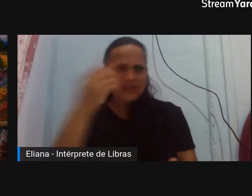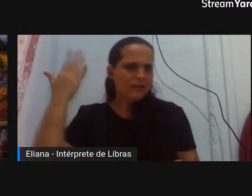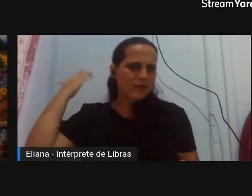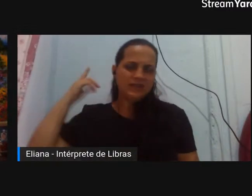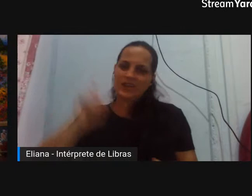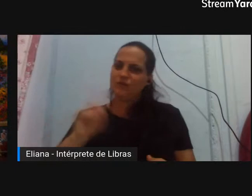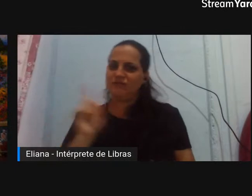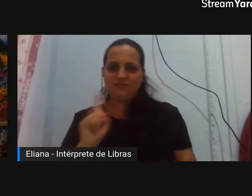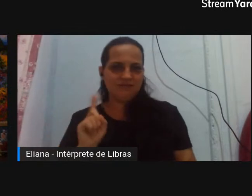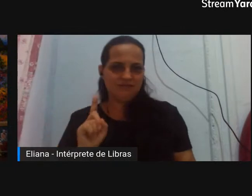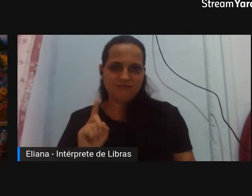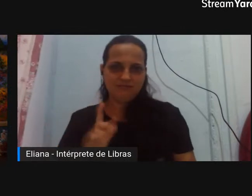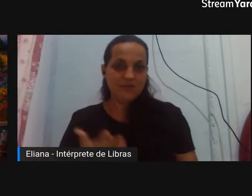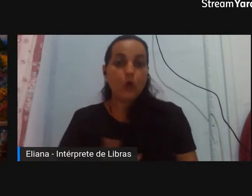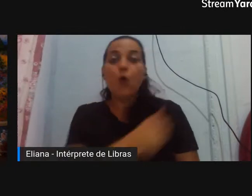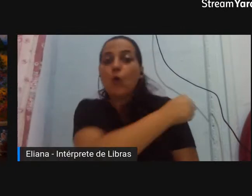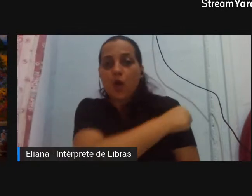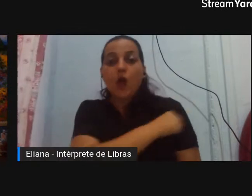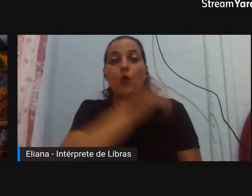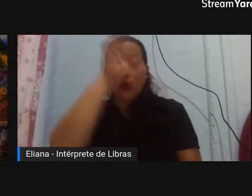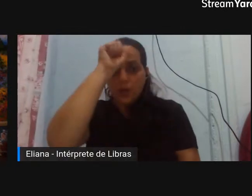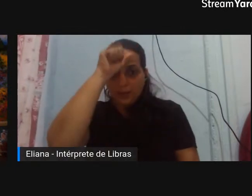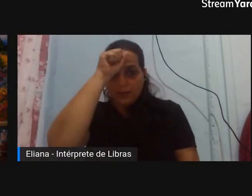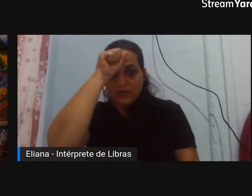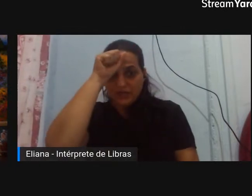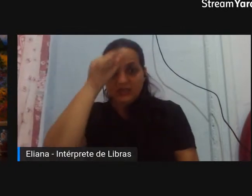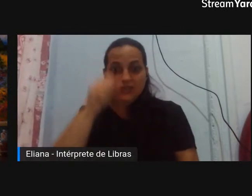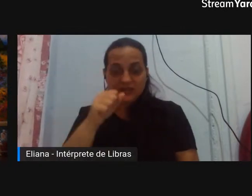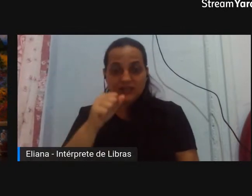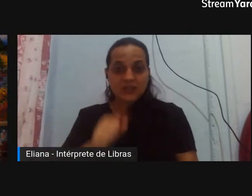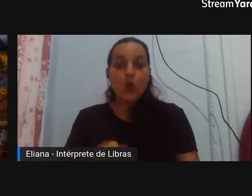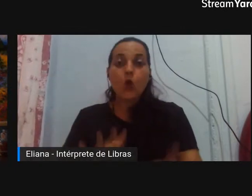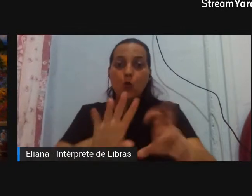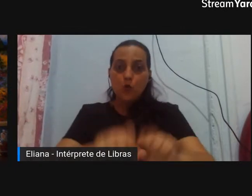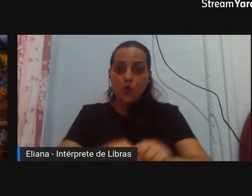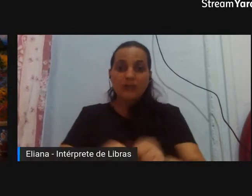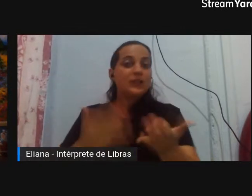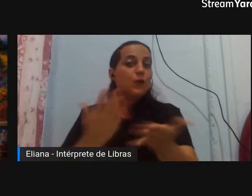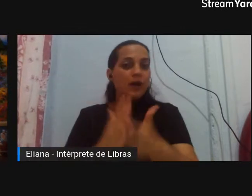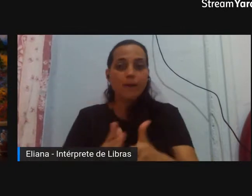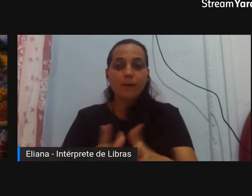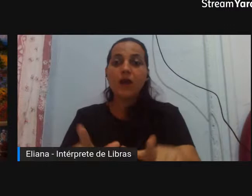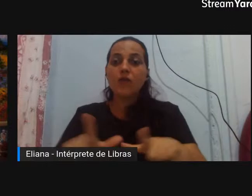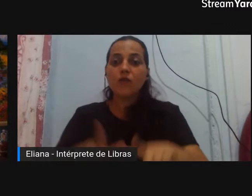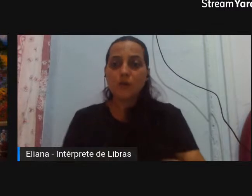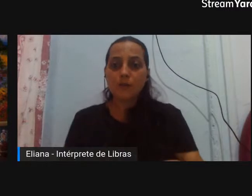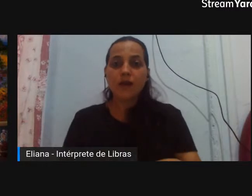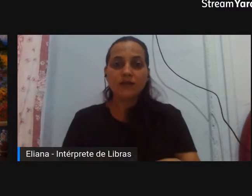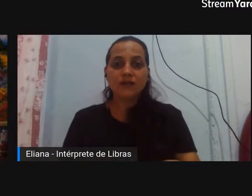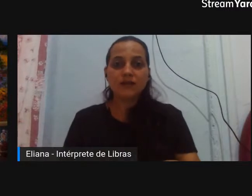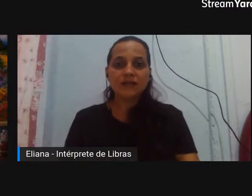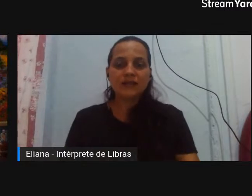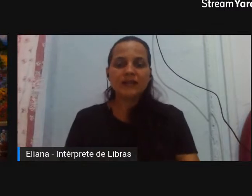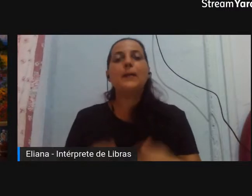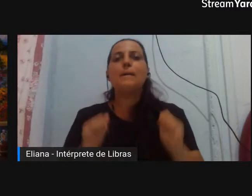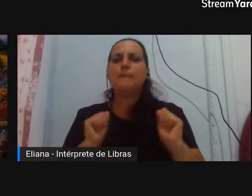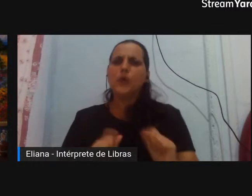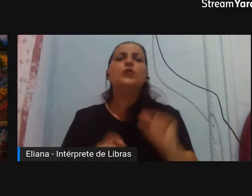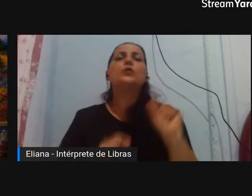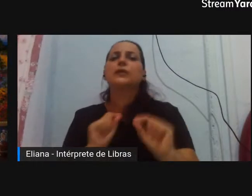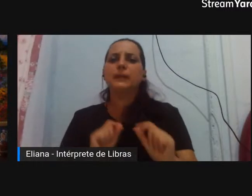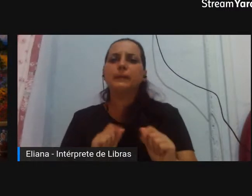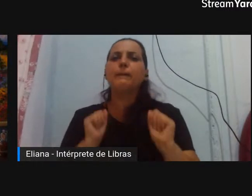ele sairá de uma formação, seja no nível que for, em condições de,